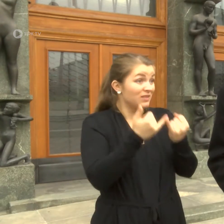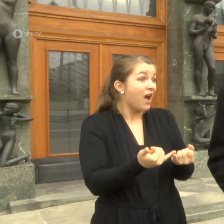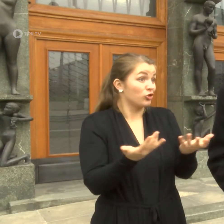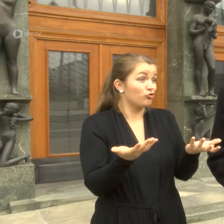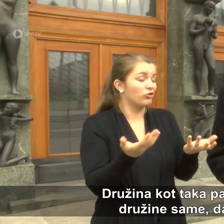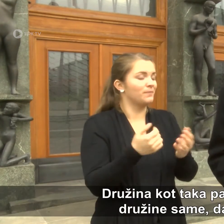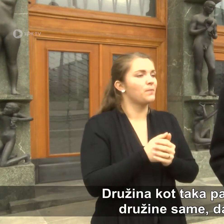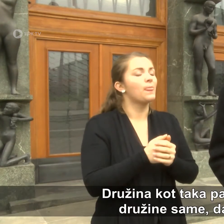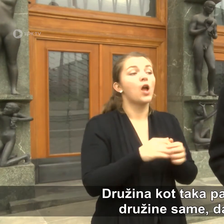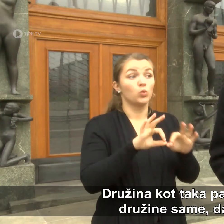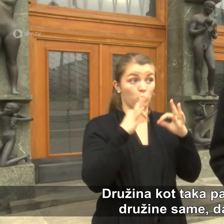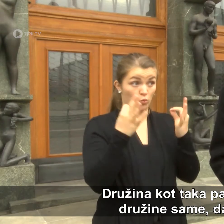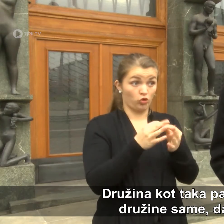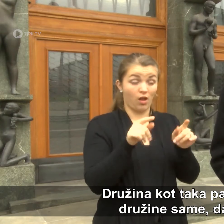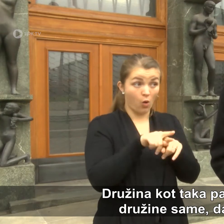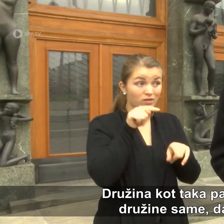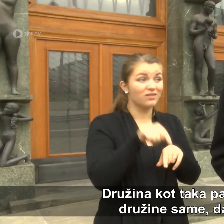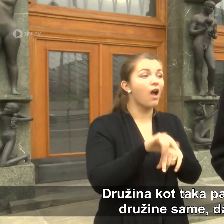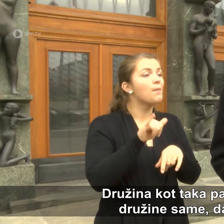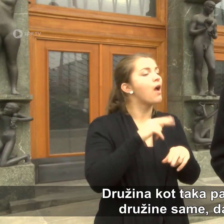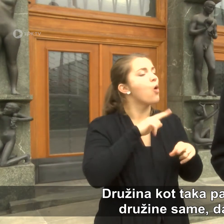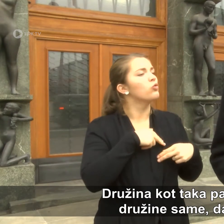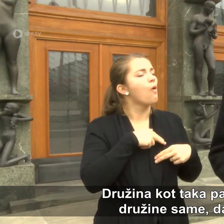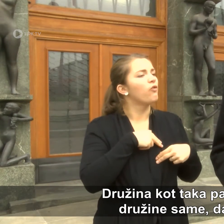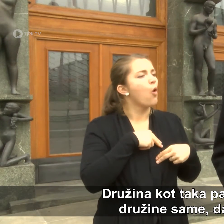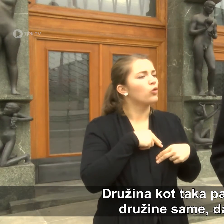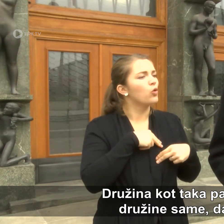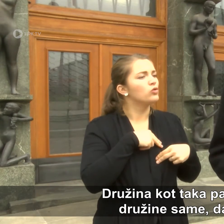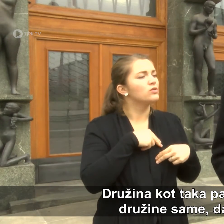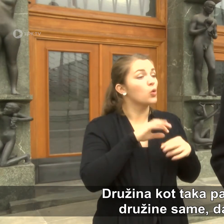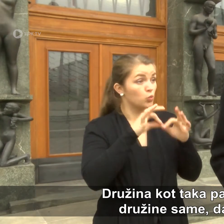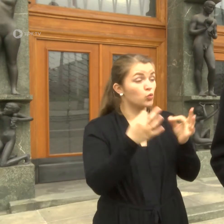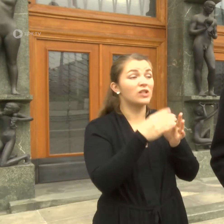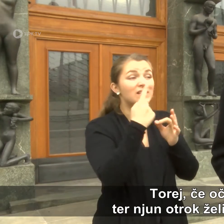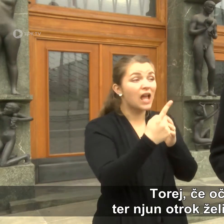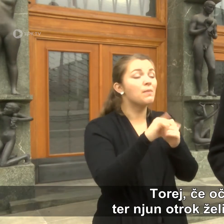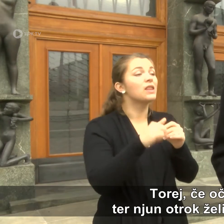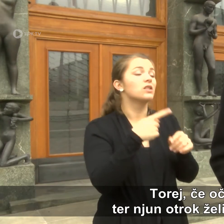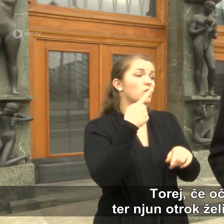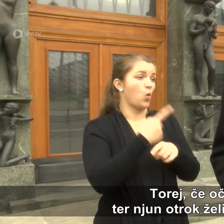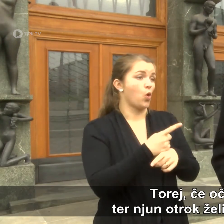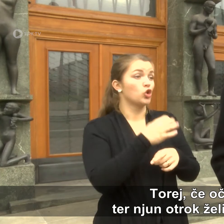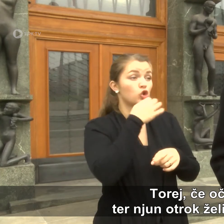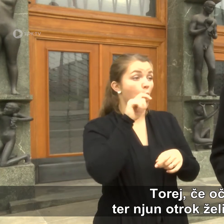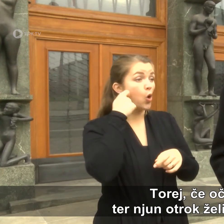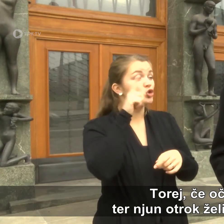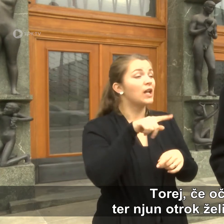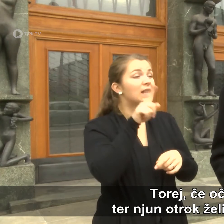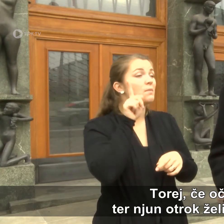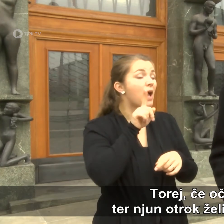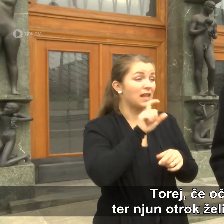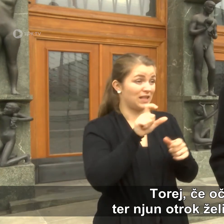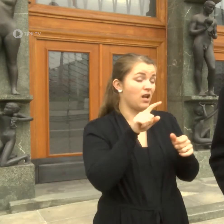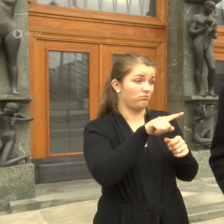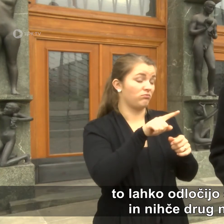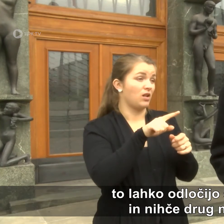koncev. Družina kot taka pa je odgovornost družine same, da se jo določi. Torej, če oče in mati ter njen otrok želite